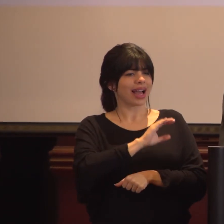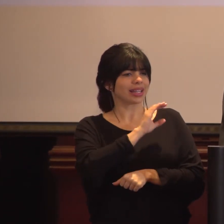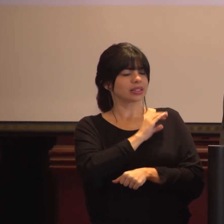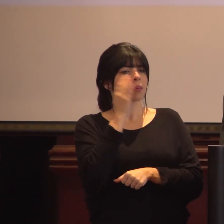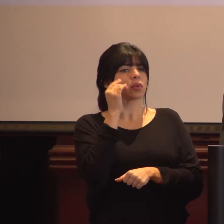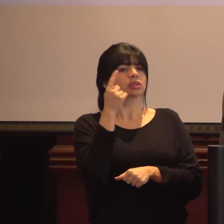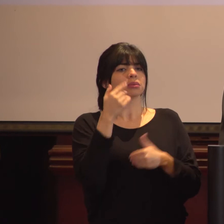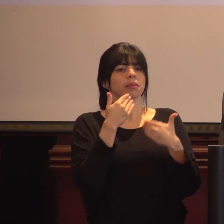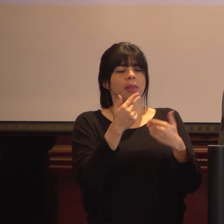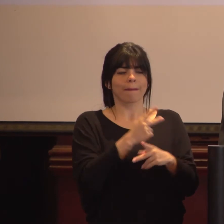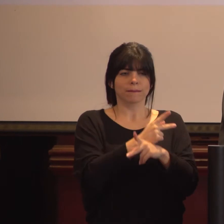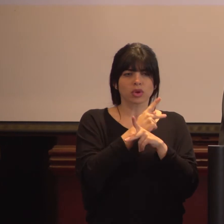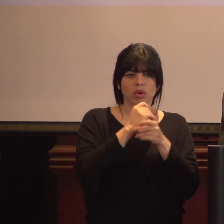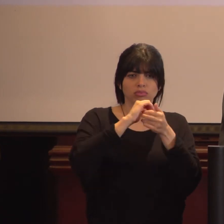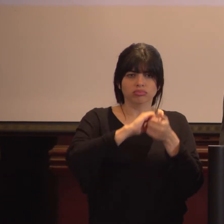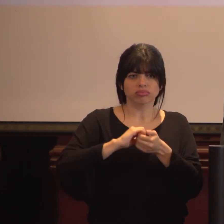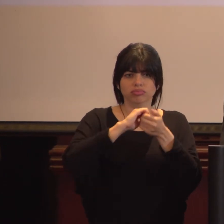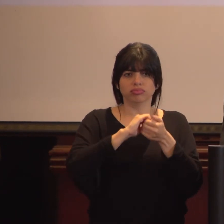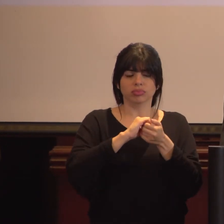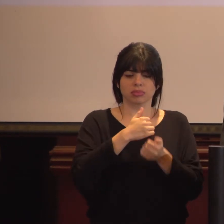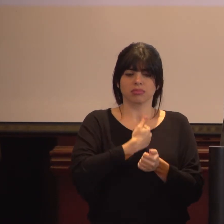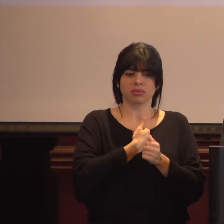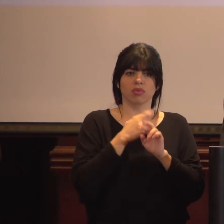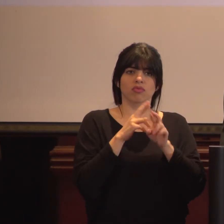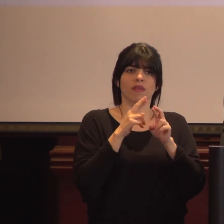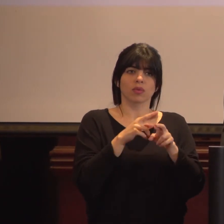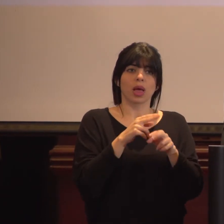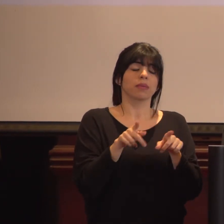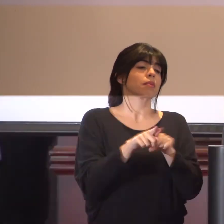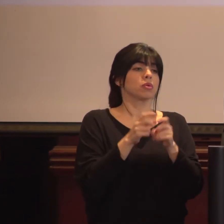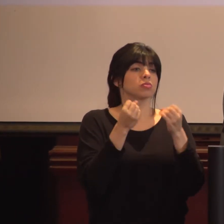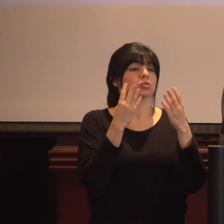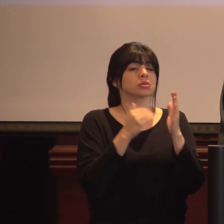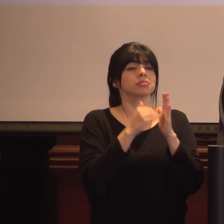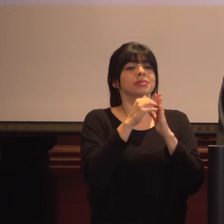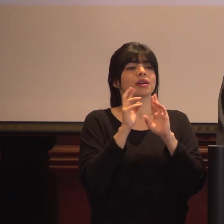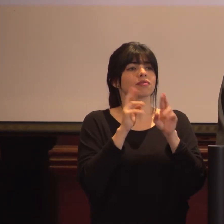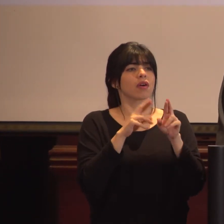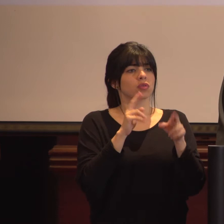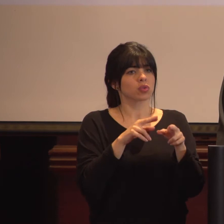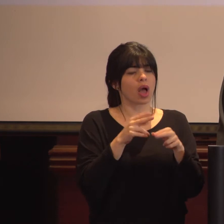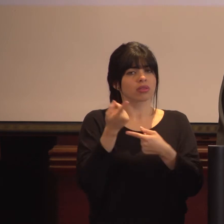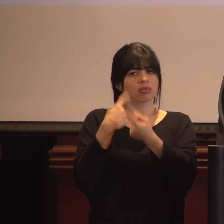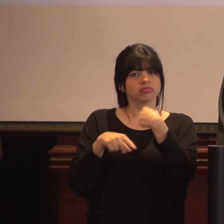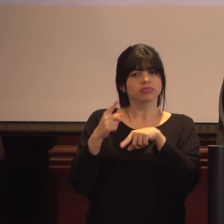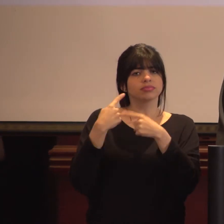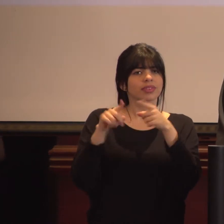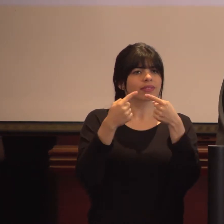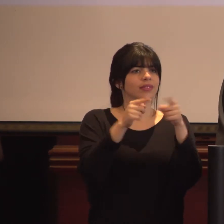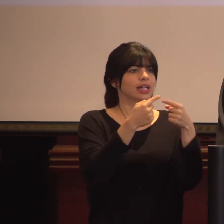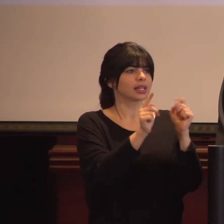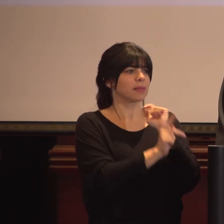por brindar protección y solidaridad a sus propios refugiados y a muchos miles de refugiados procedentes de